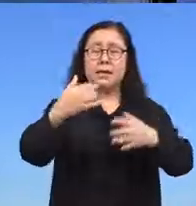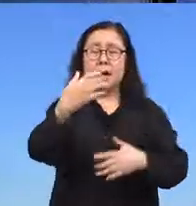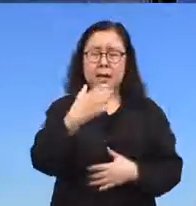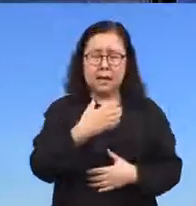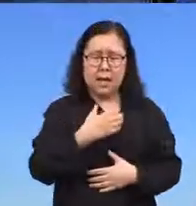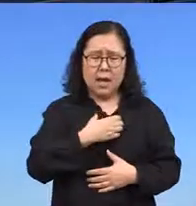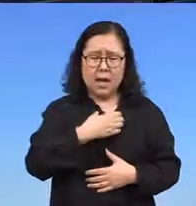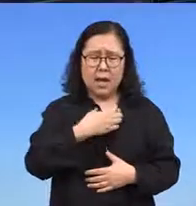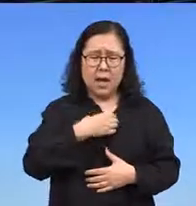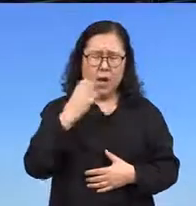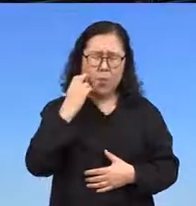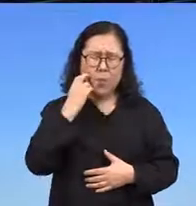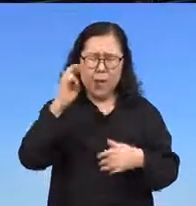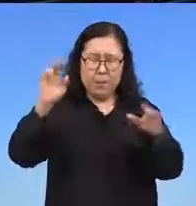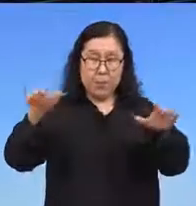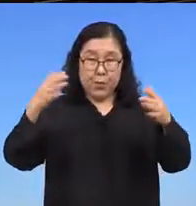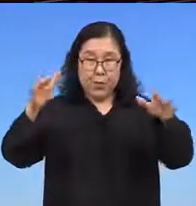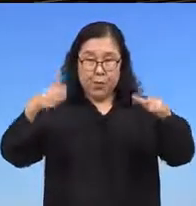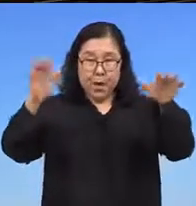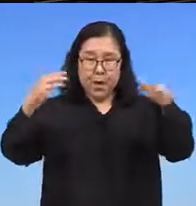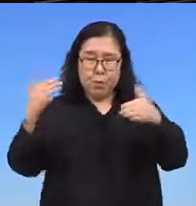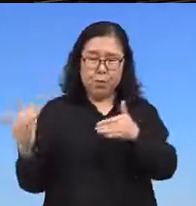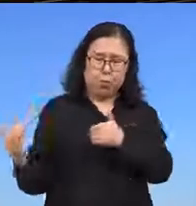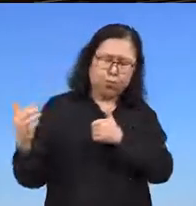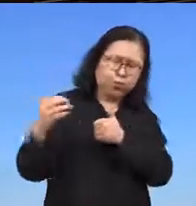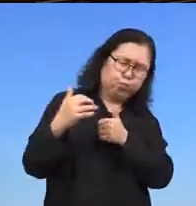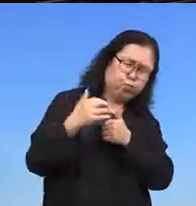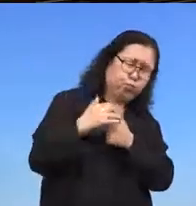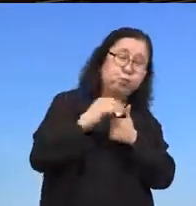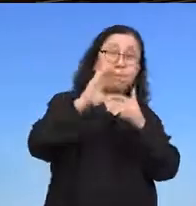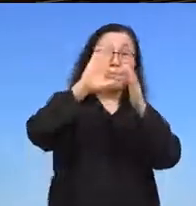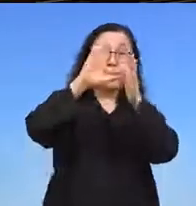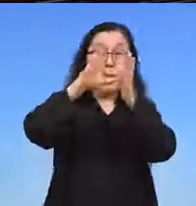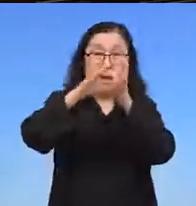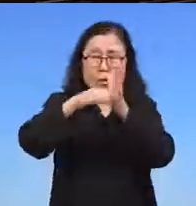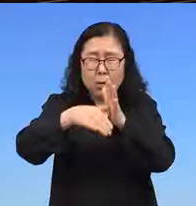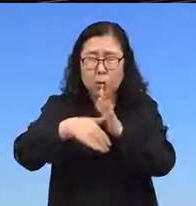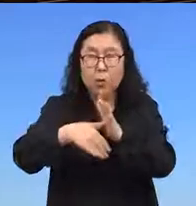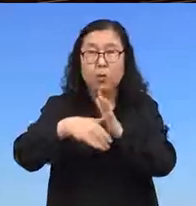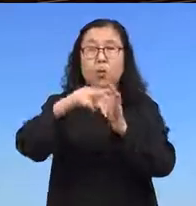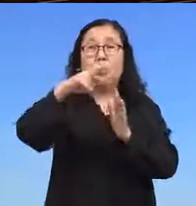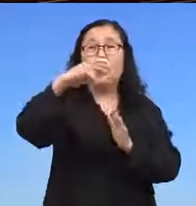세상의 험한 풍파 몰아칠 때도